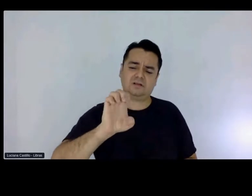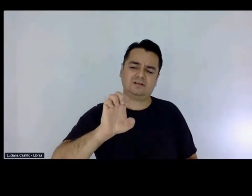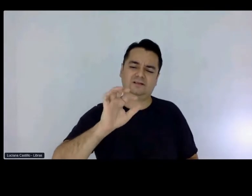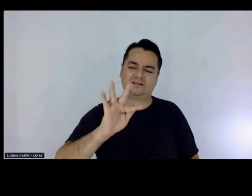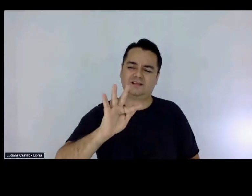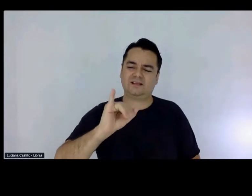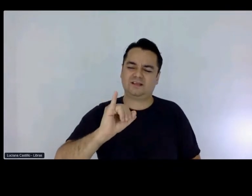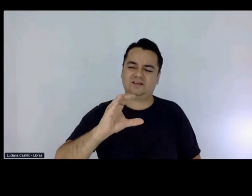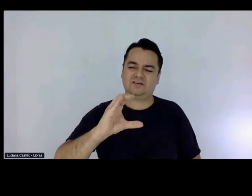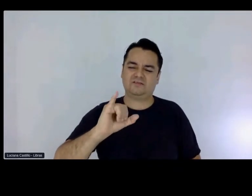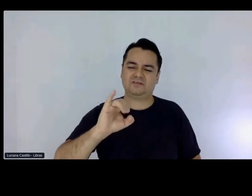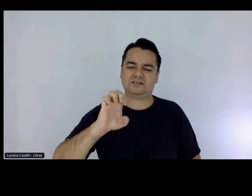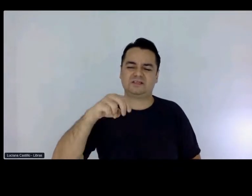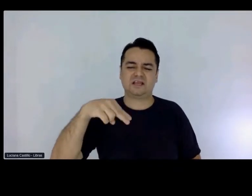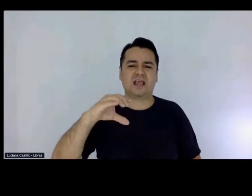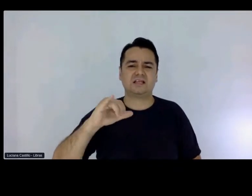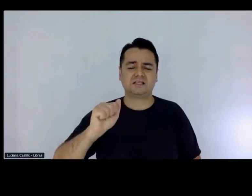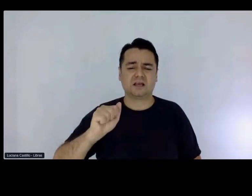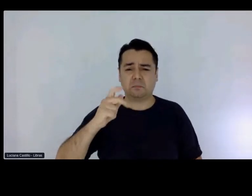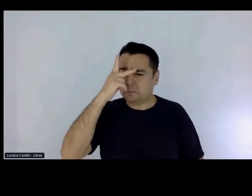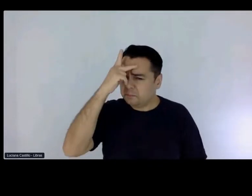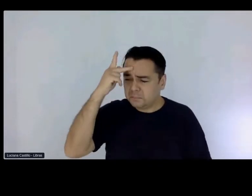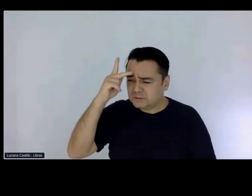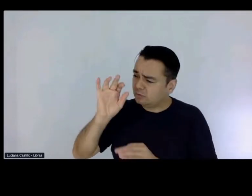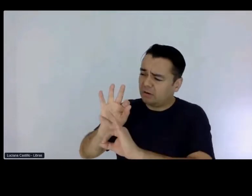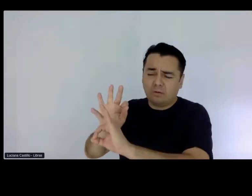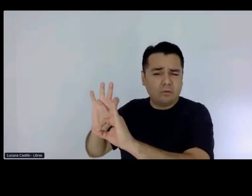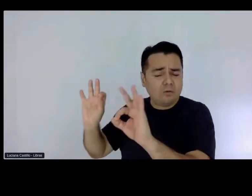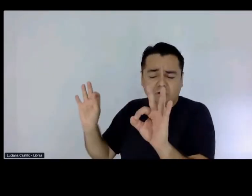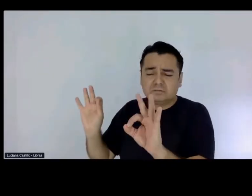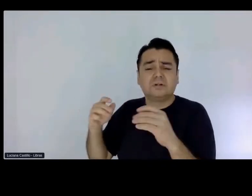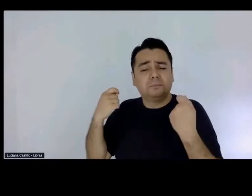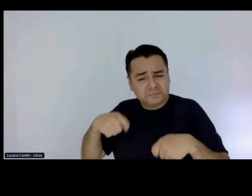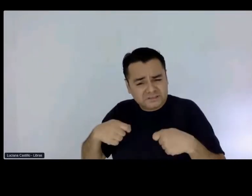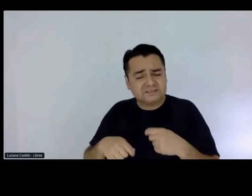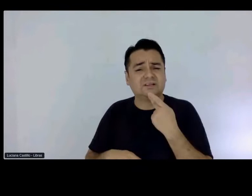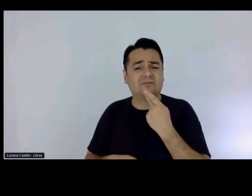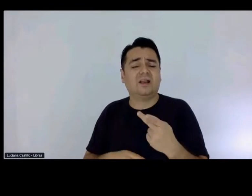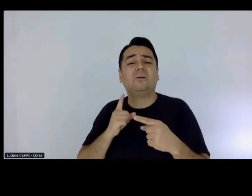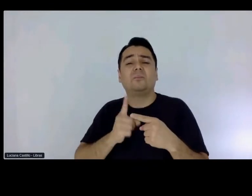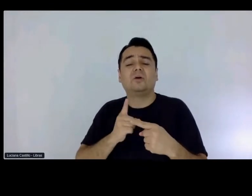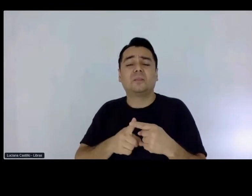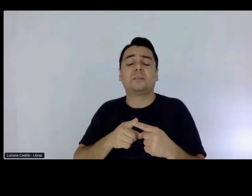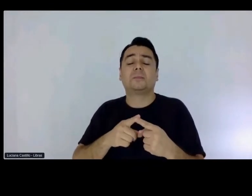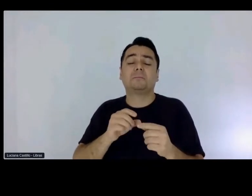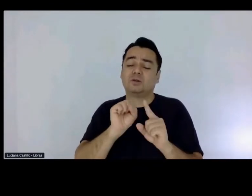assim, maravilhosas, e a gente precisa, assim, dizer, porque a sociedade não